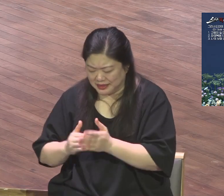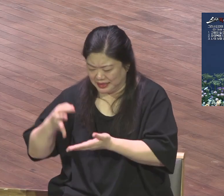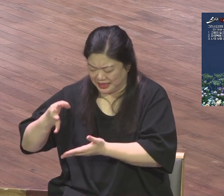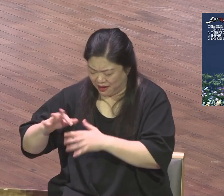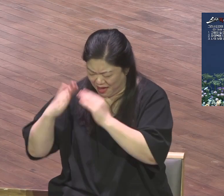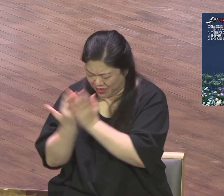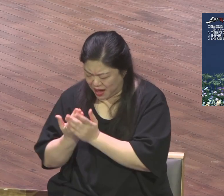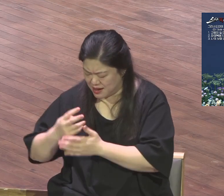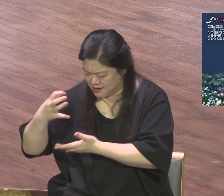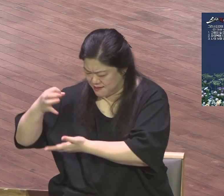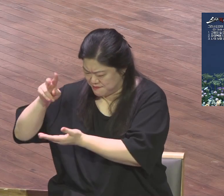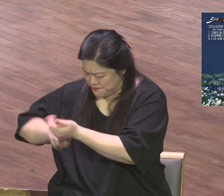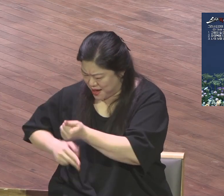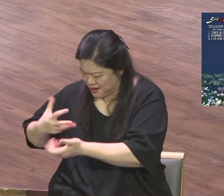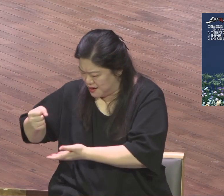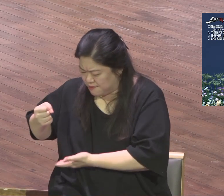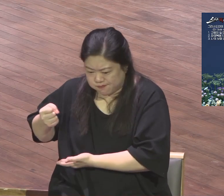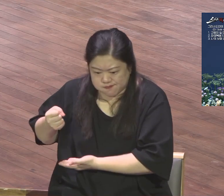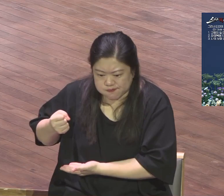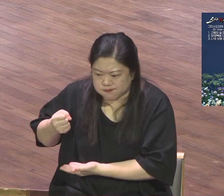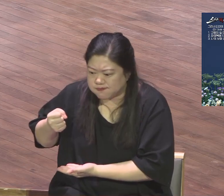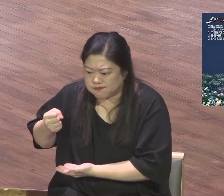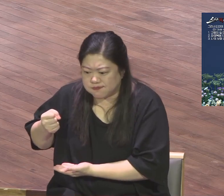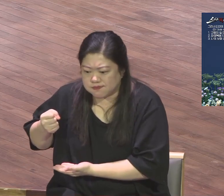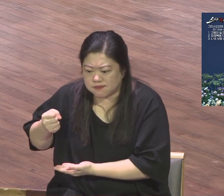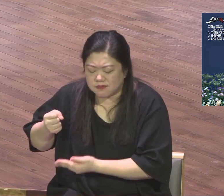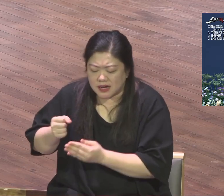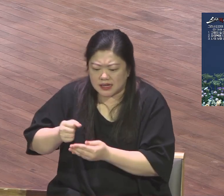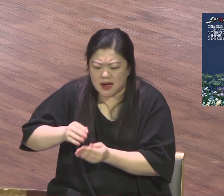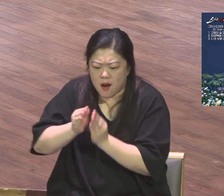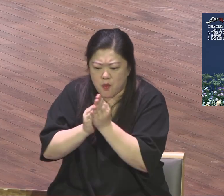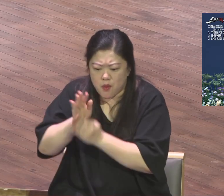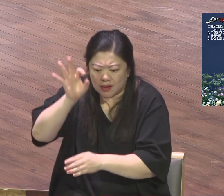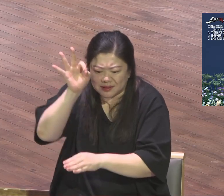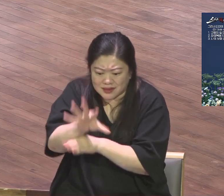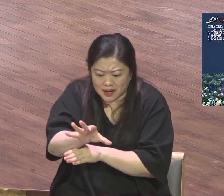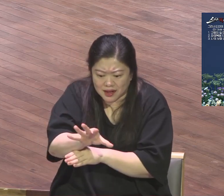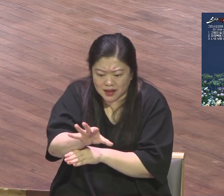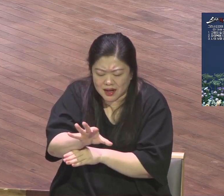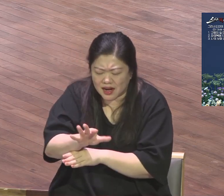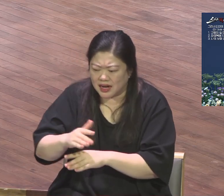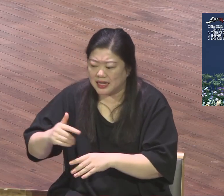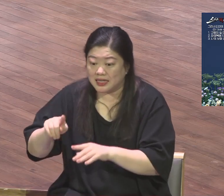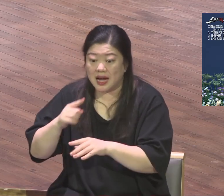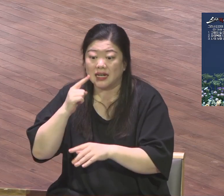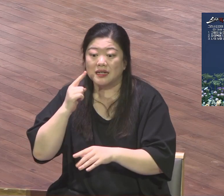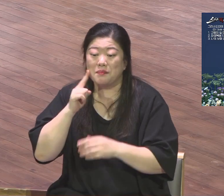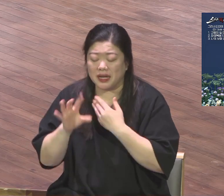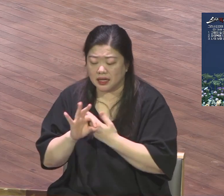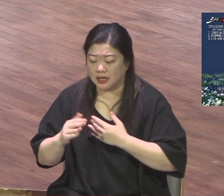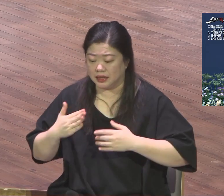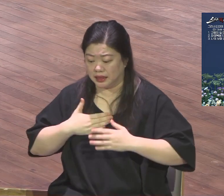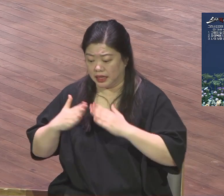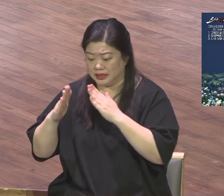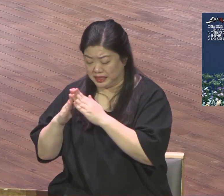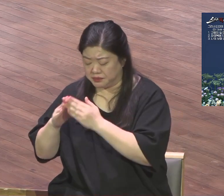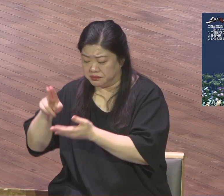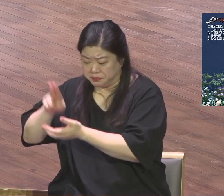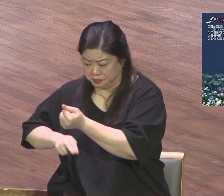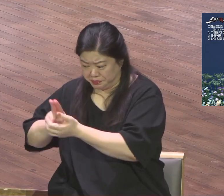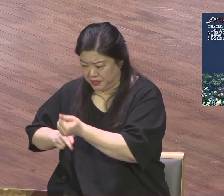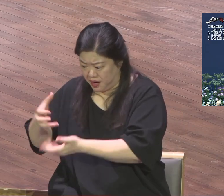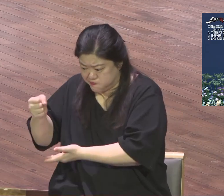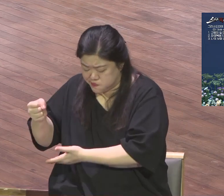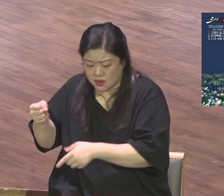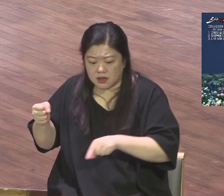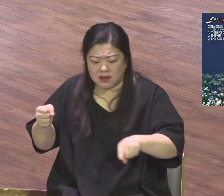사들인 진주는 딱 하나였어요. 극히 값진 진주 하나를 발견함에 그랬거든요.